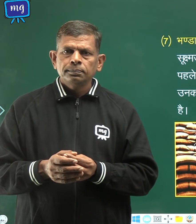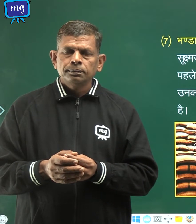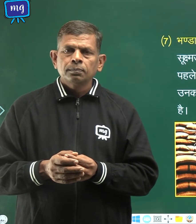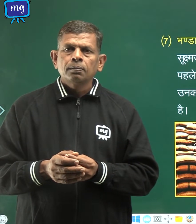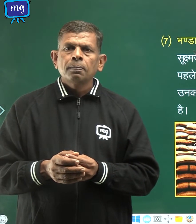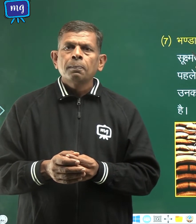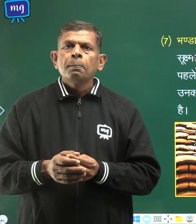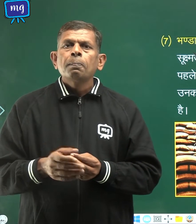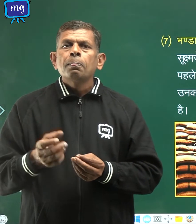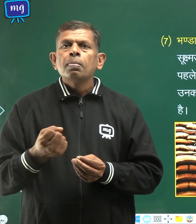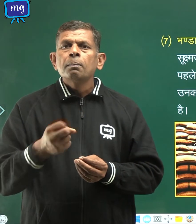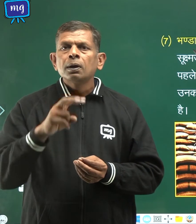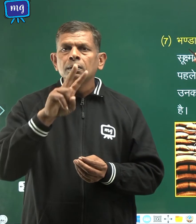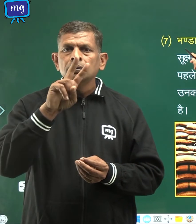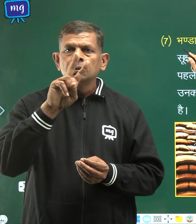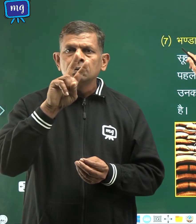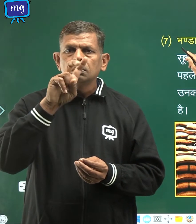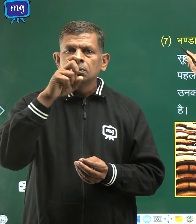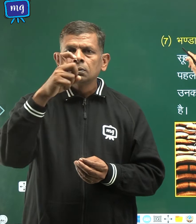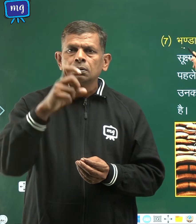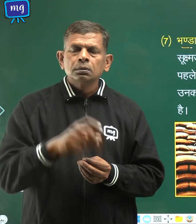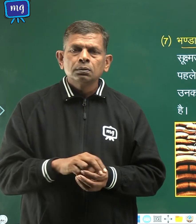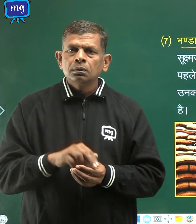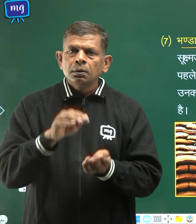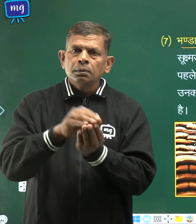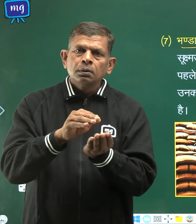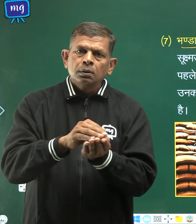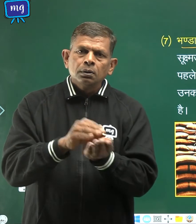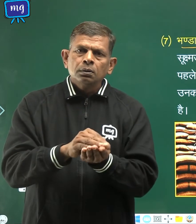नंबर 7, भंडारण।